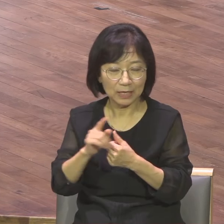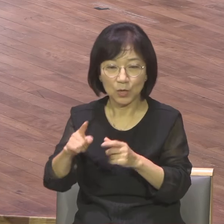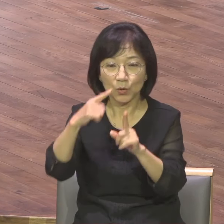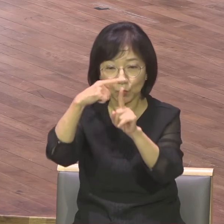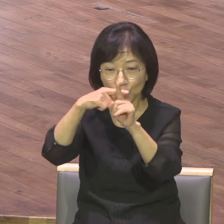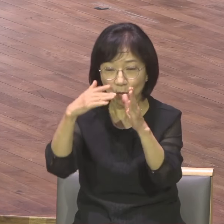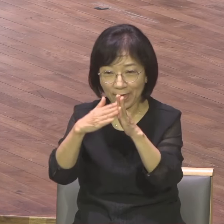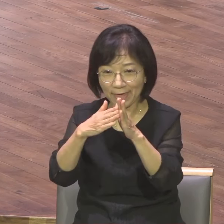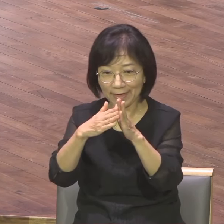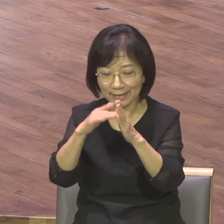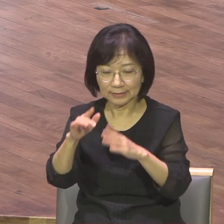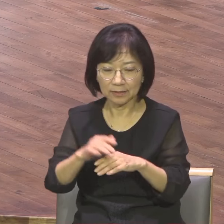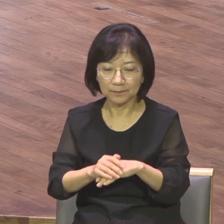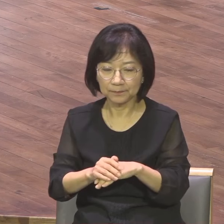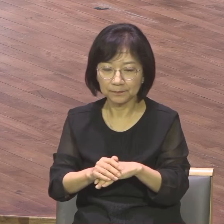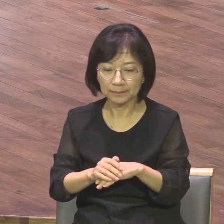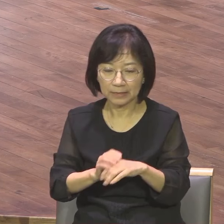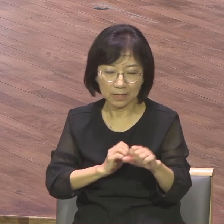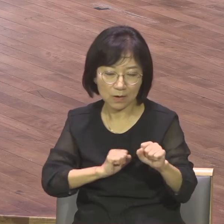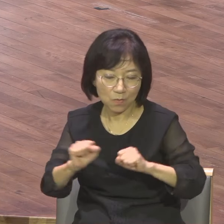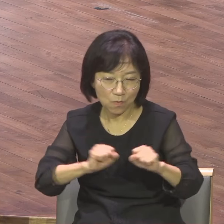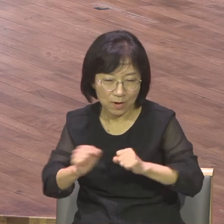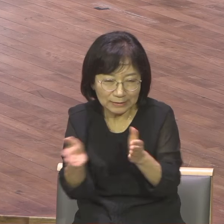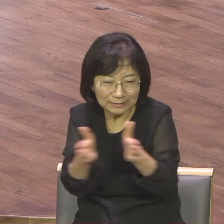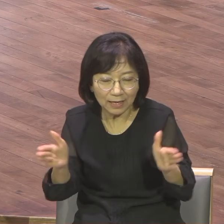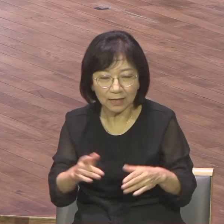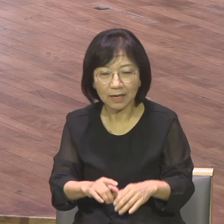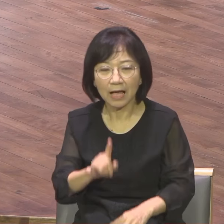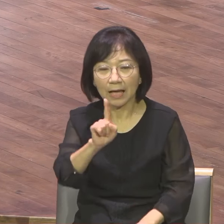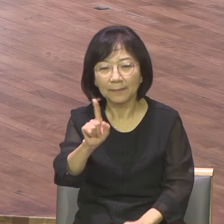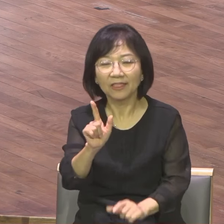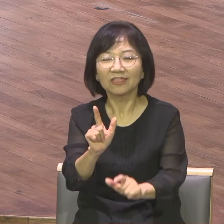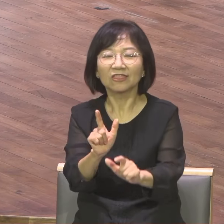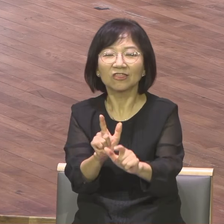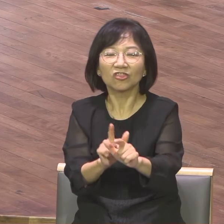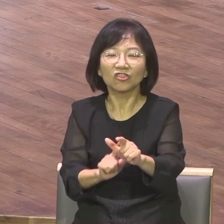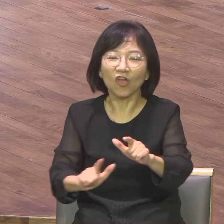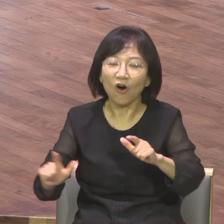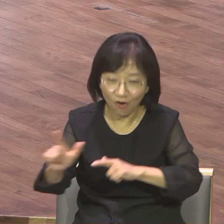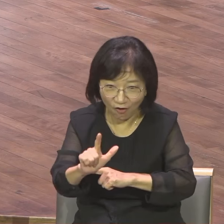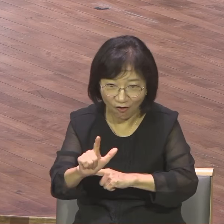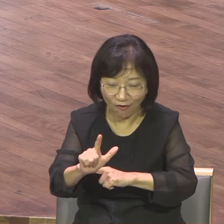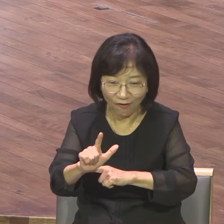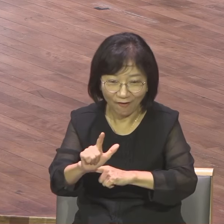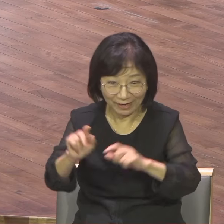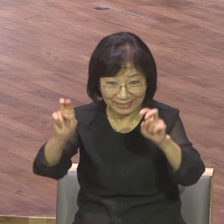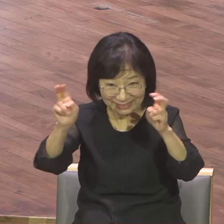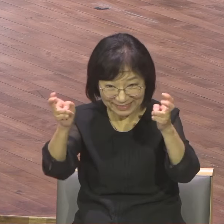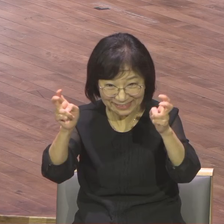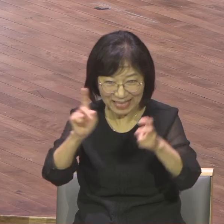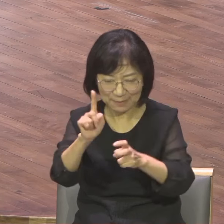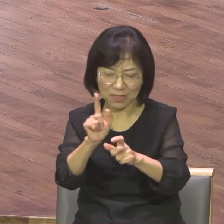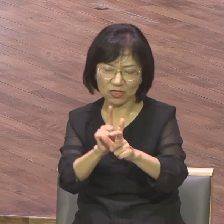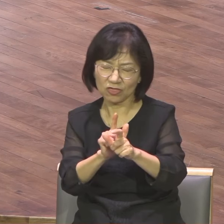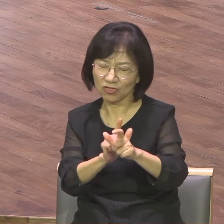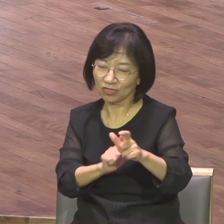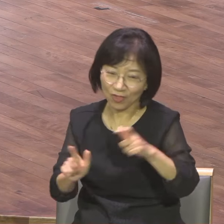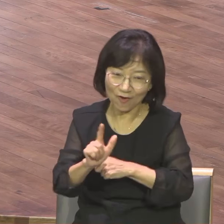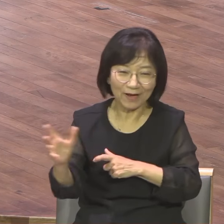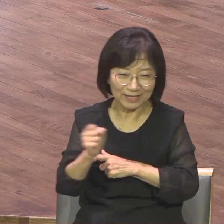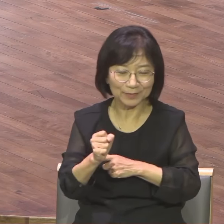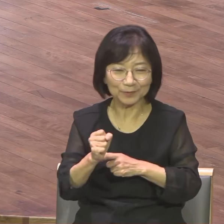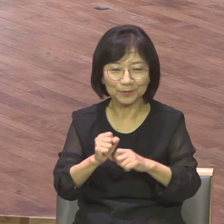한 번 더라는 타이틀을 가지고 하반기 전도 운동을 펼쳐나갈 것인데, 작년 2023년 온단